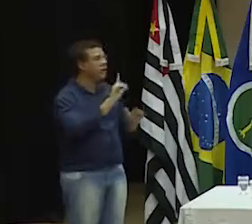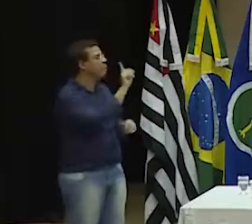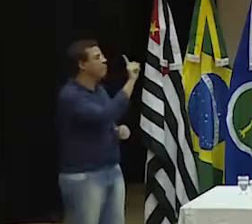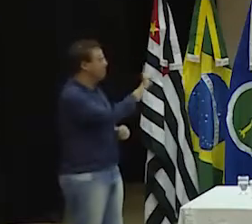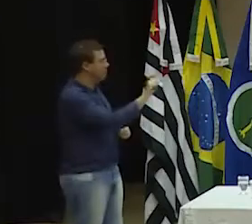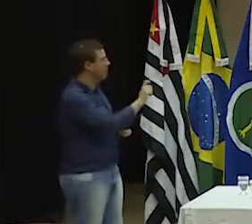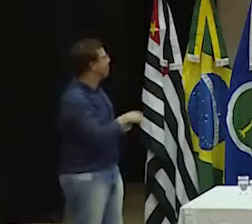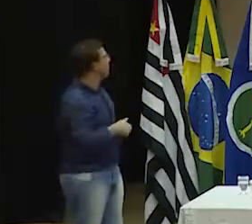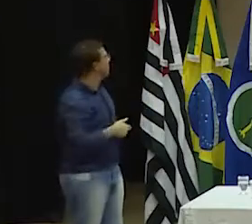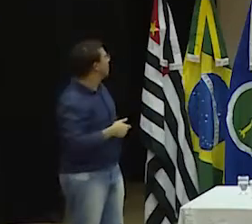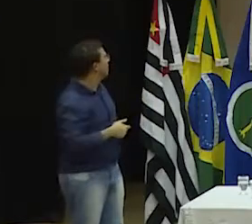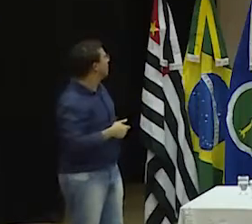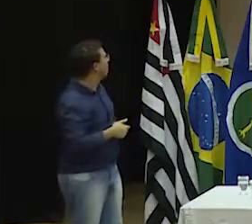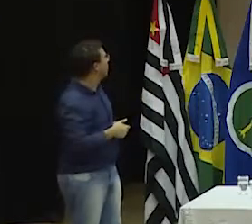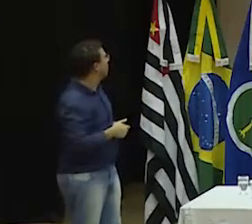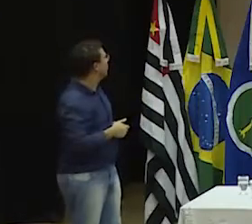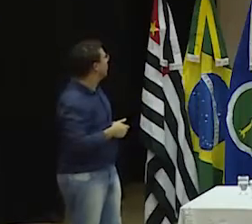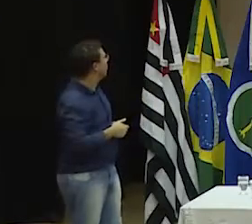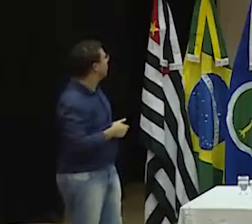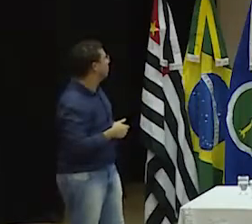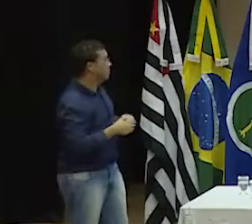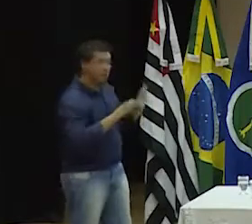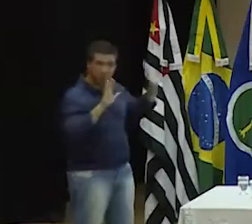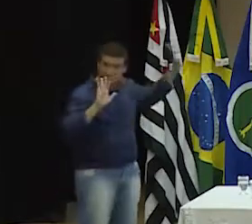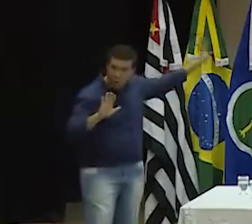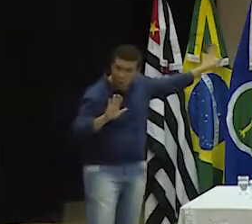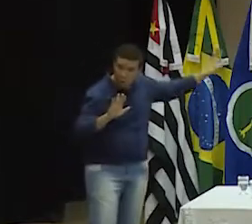Os demais são os alunos que eu fiz a imagem, o desenho.